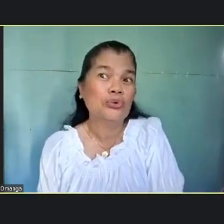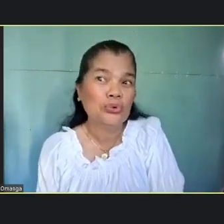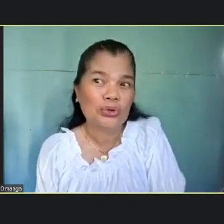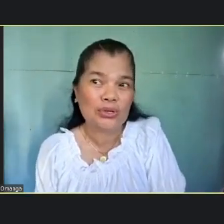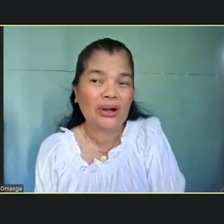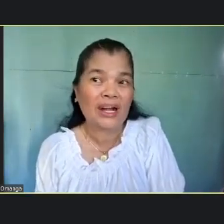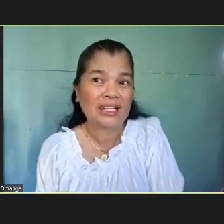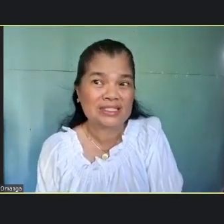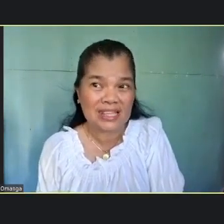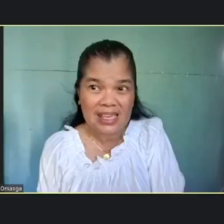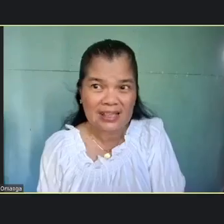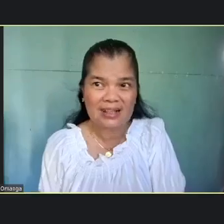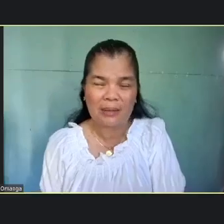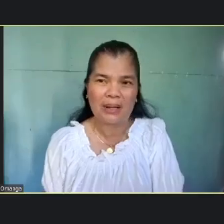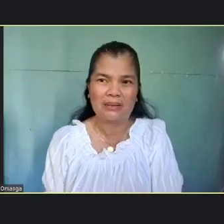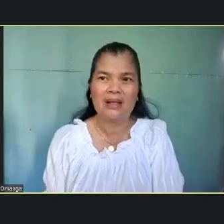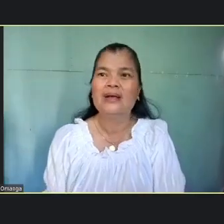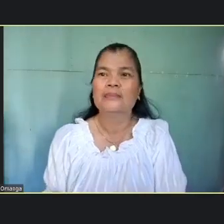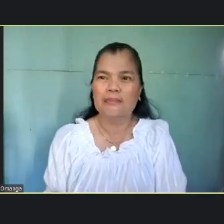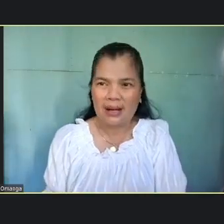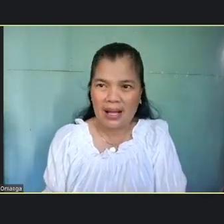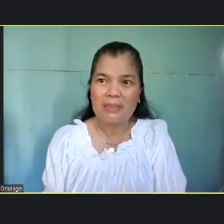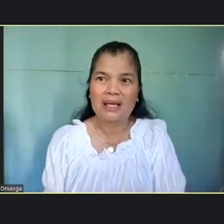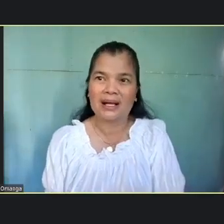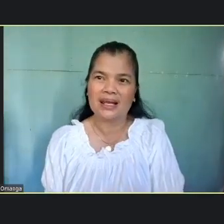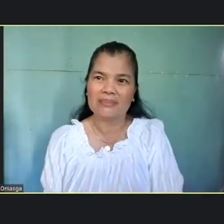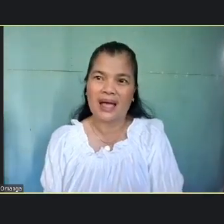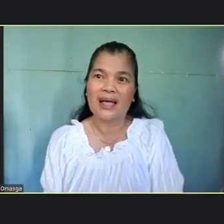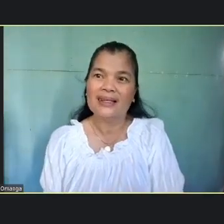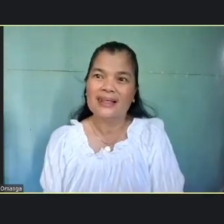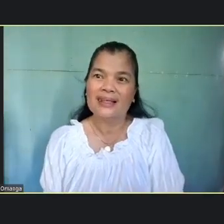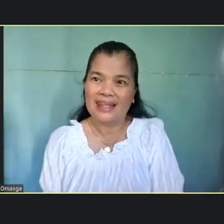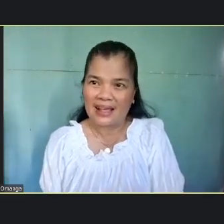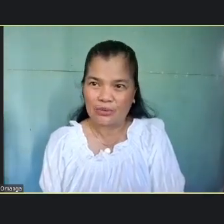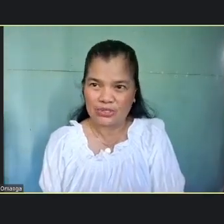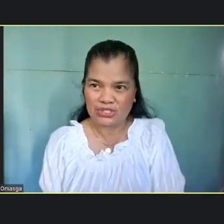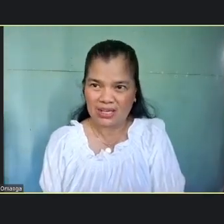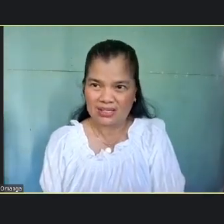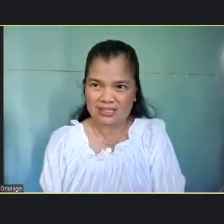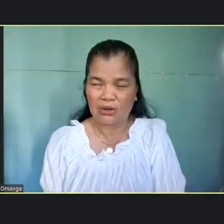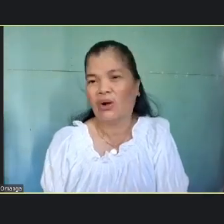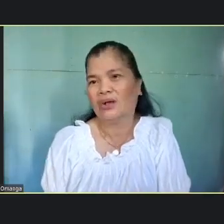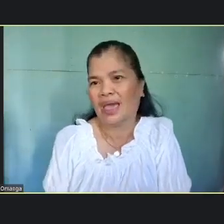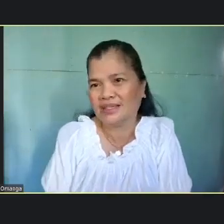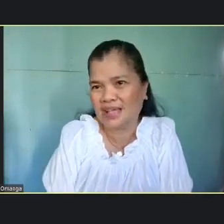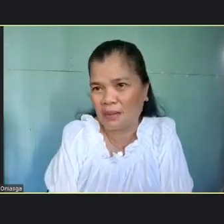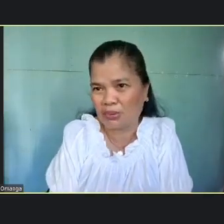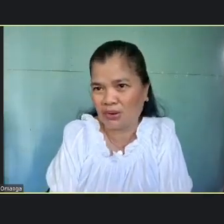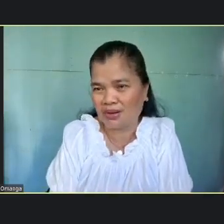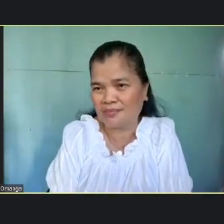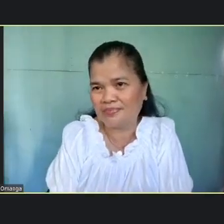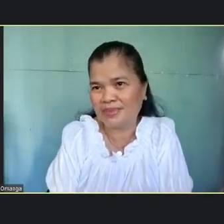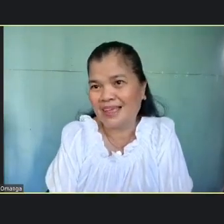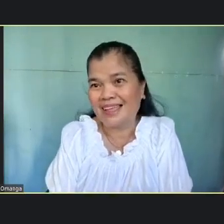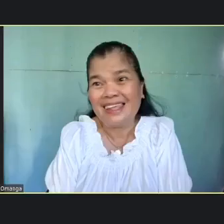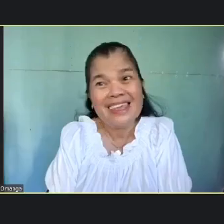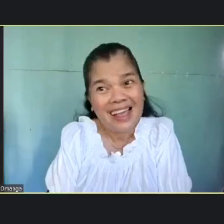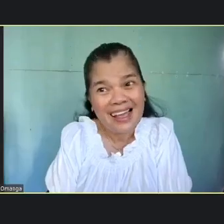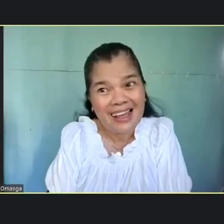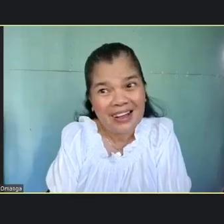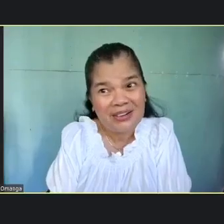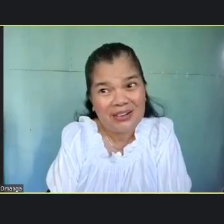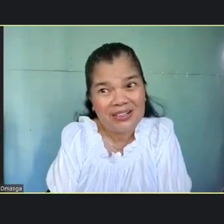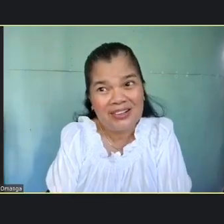are cool. You are astig kapag marami kang alam na languages. O, example,